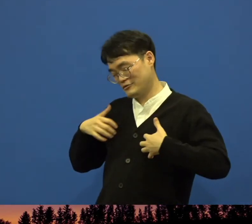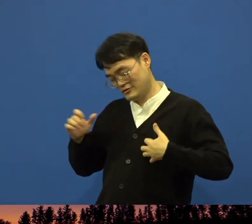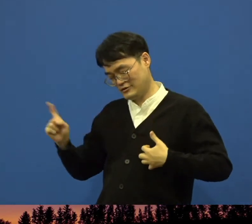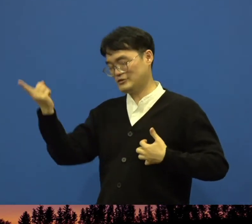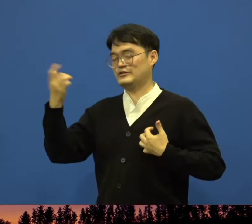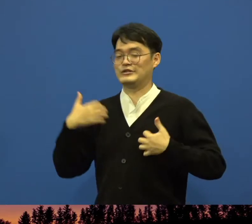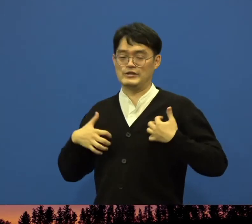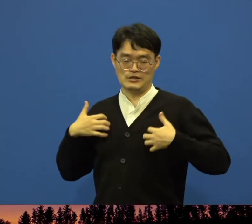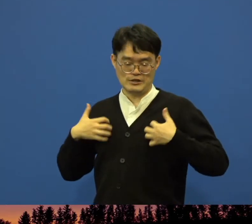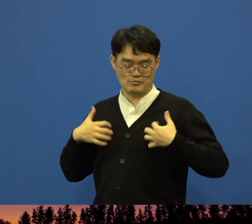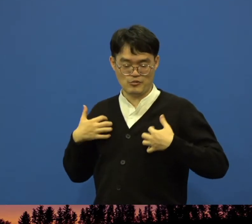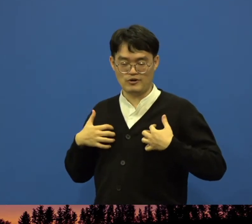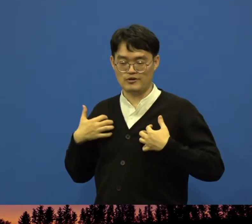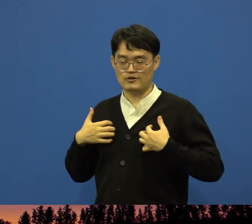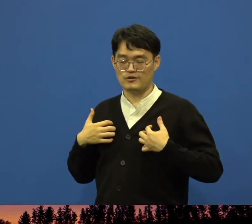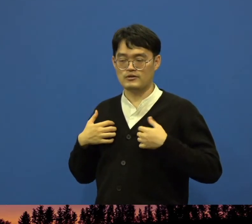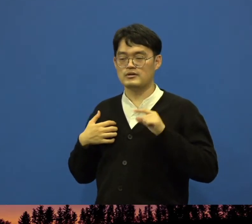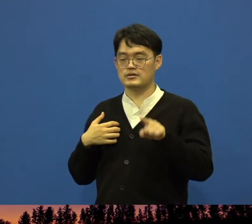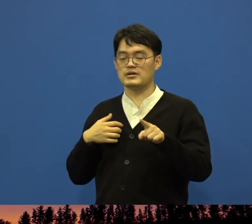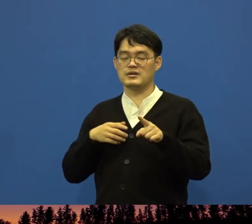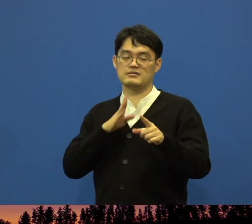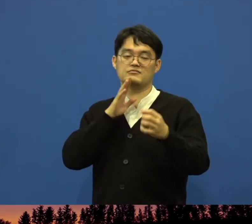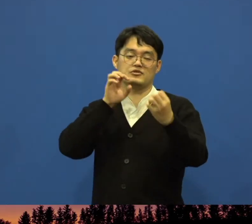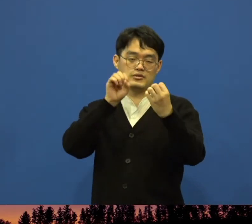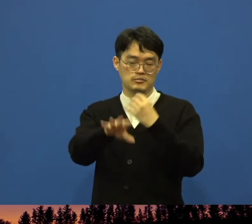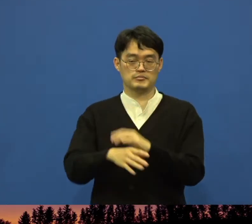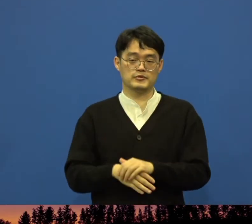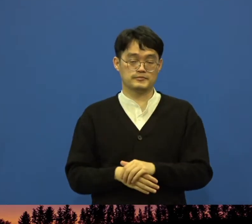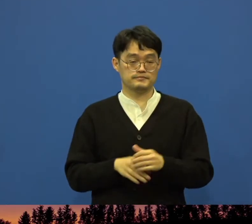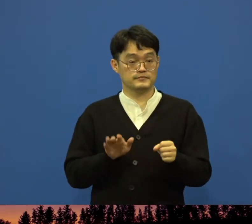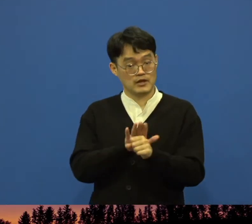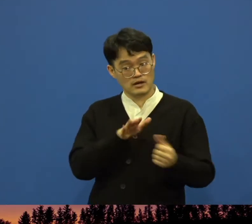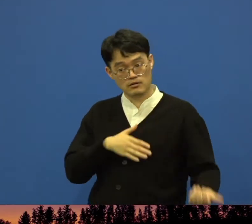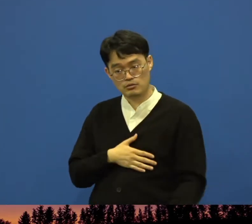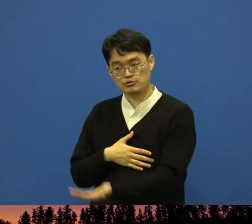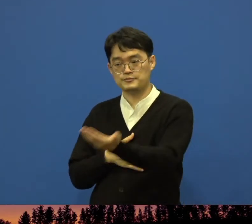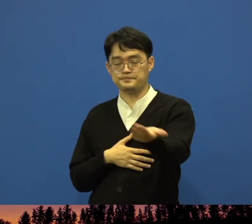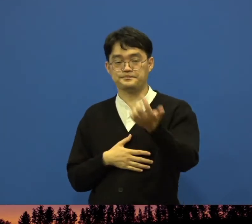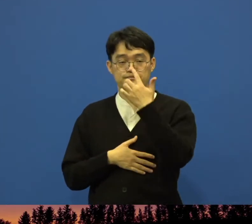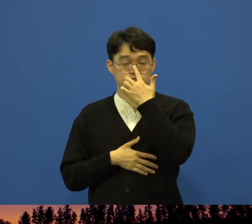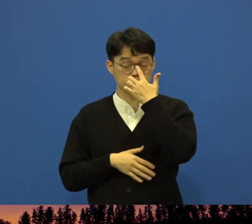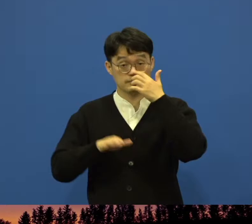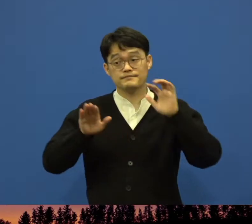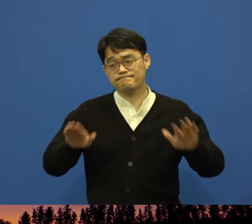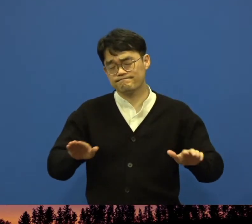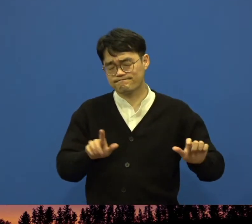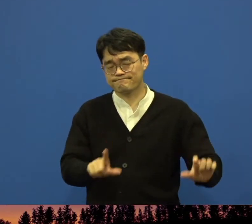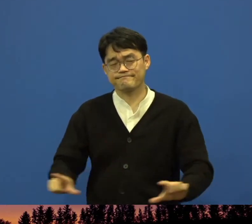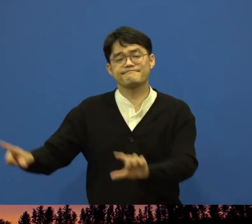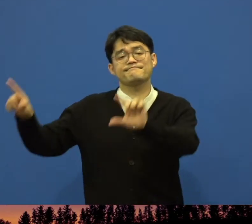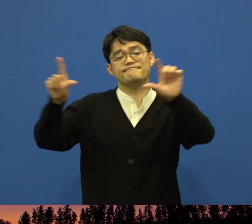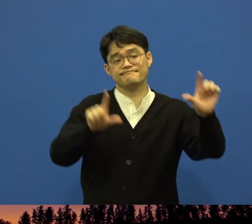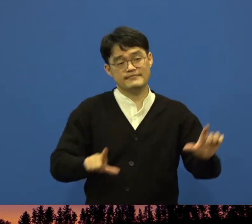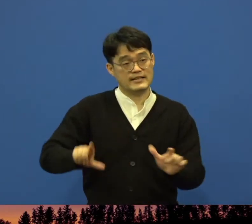기뻐하리로다. 이게 답이에요, 여러분. 답. 사랑하는 성도 여러분, 오늘 이 살다 보면